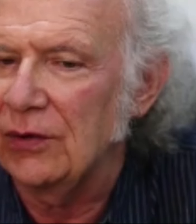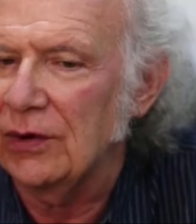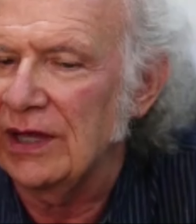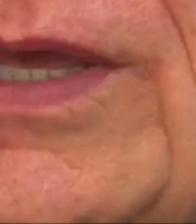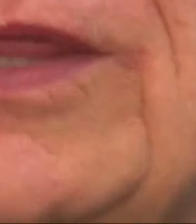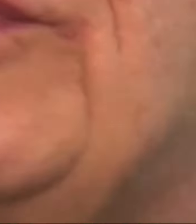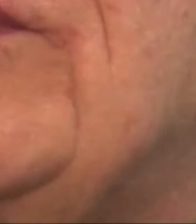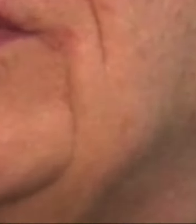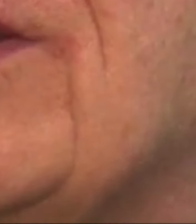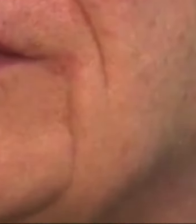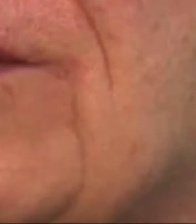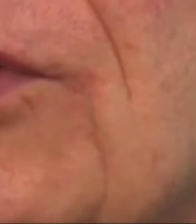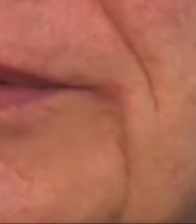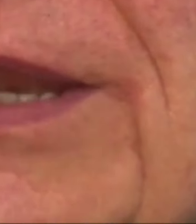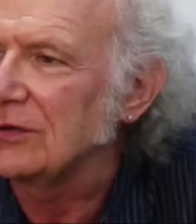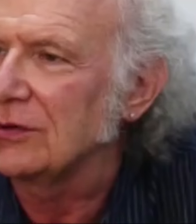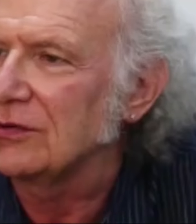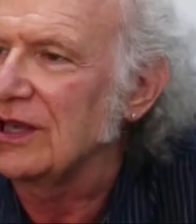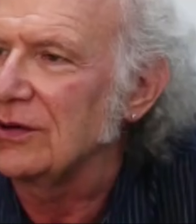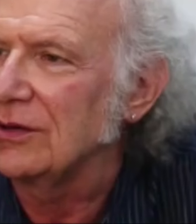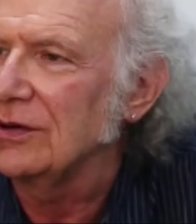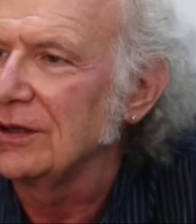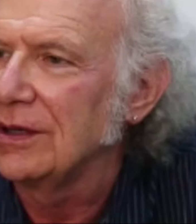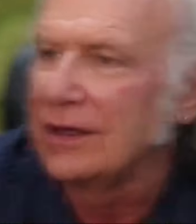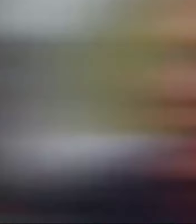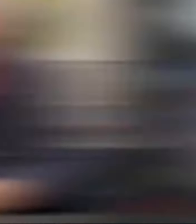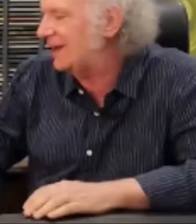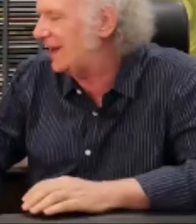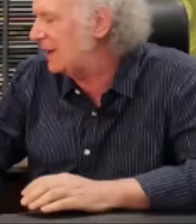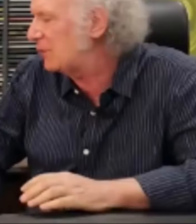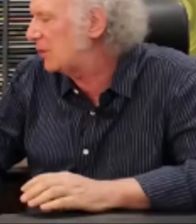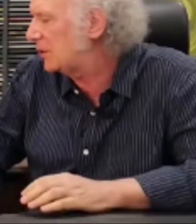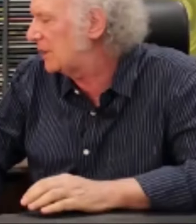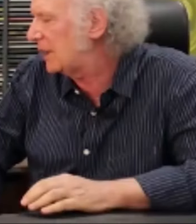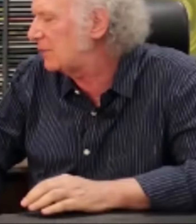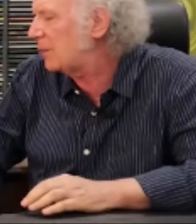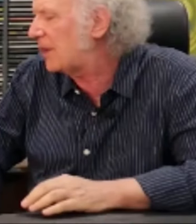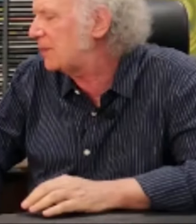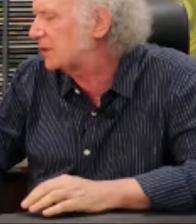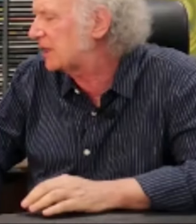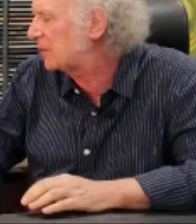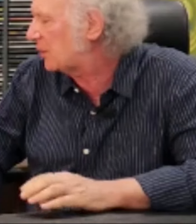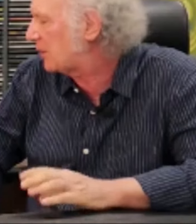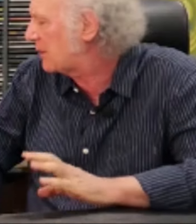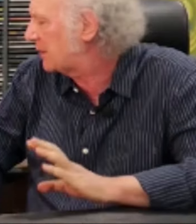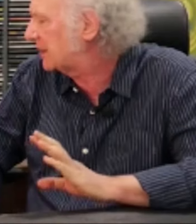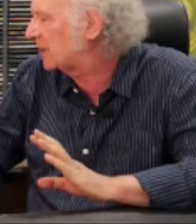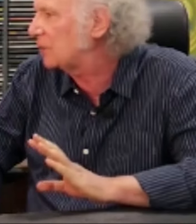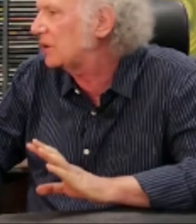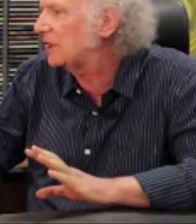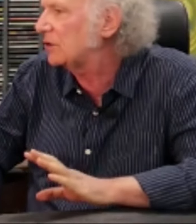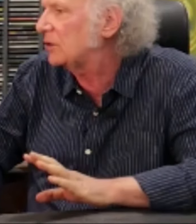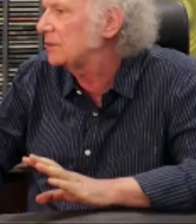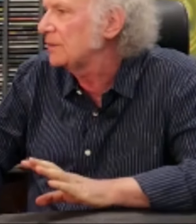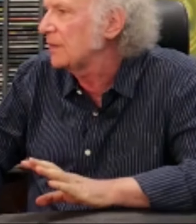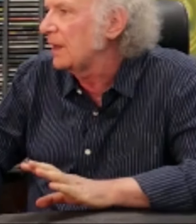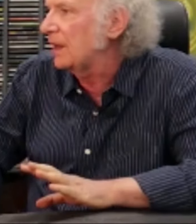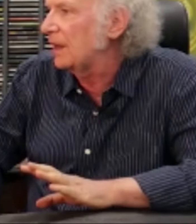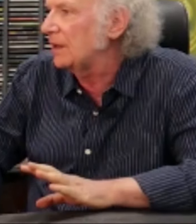muy grande. Digo, qué difícil que es ser boliviano siendo cruceño, ¿no? El libro más importante probablemente que yo he